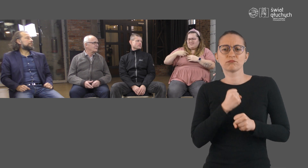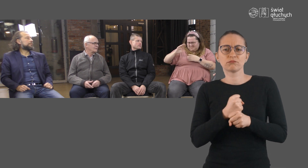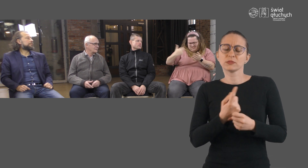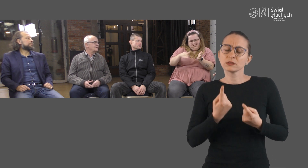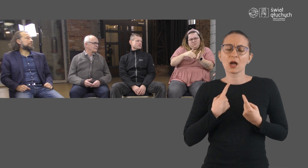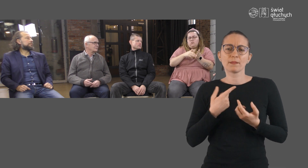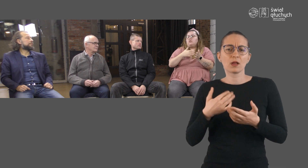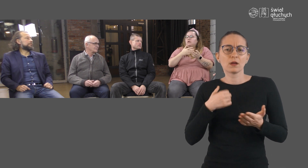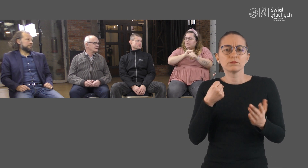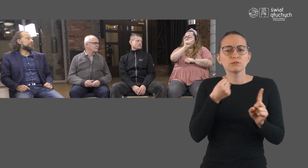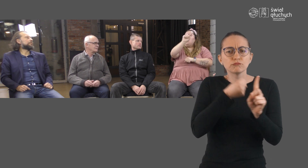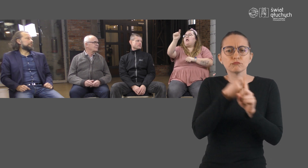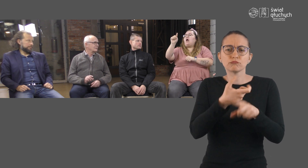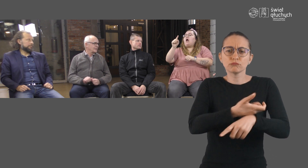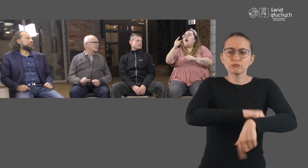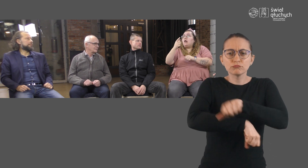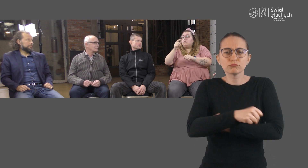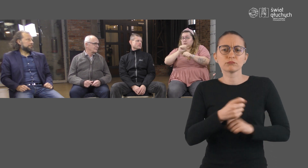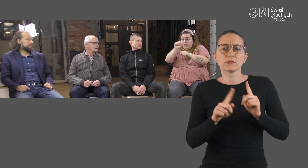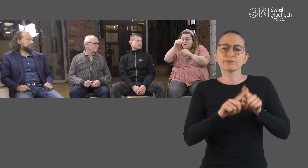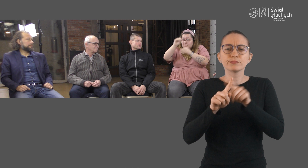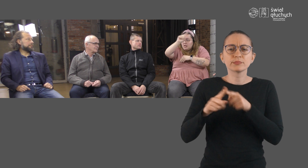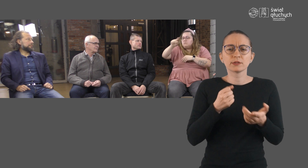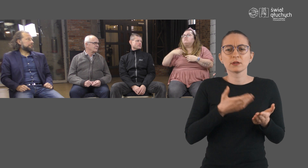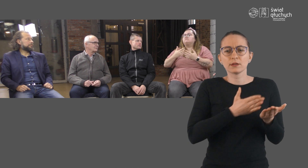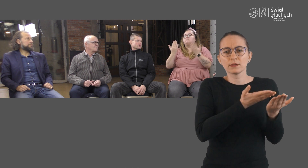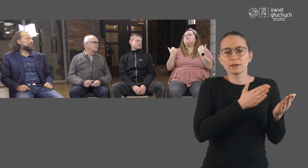przykład załatwić, nie chcą, żeby tłumacz im w danej sprawie pomagał.